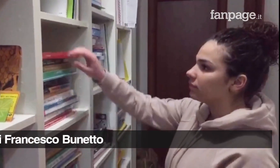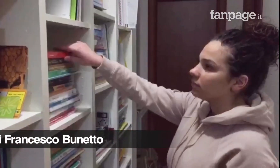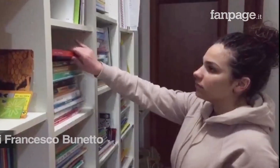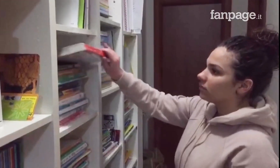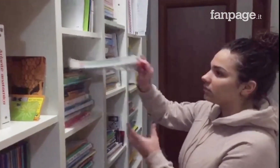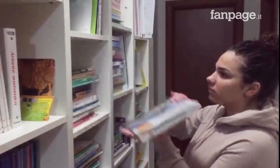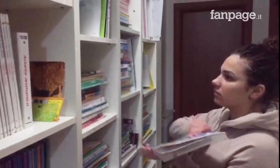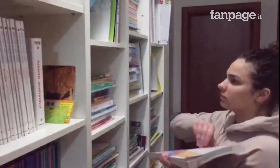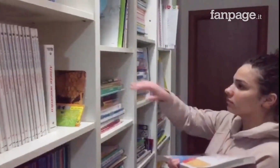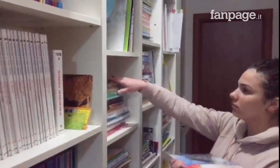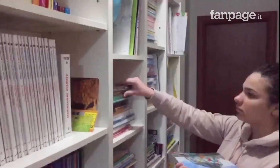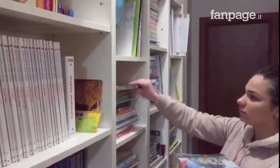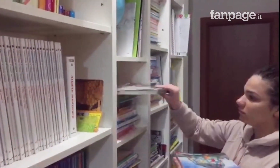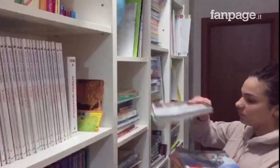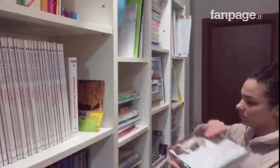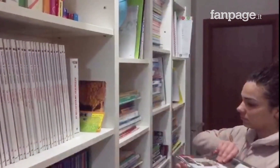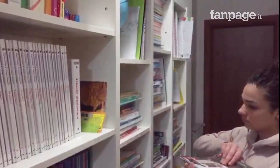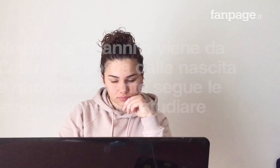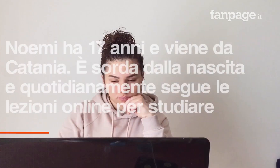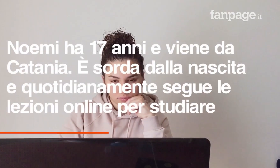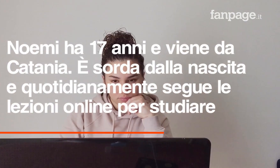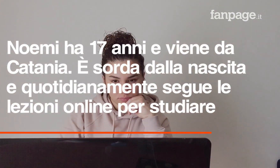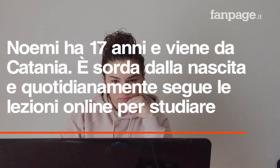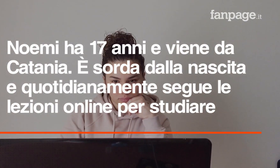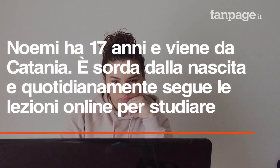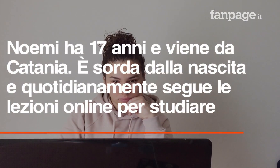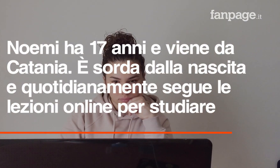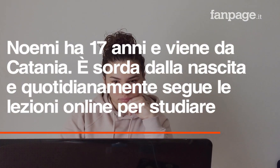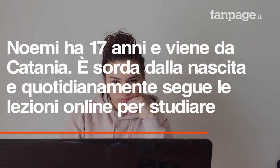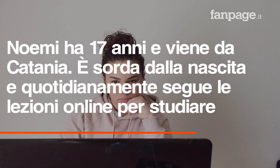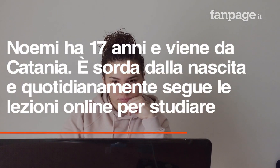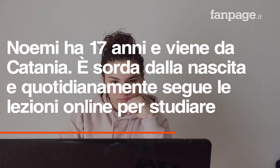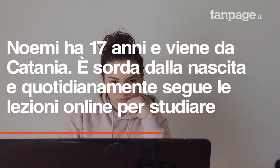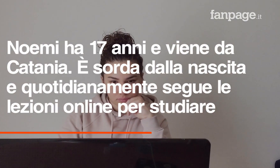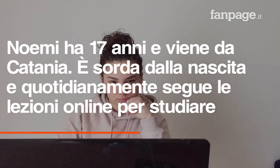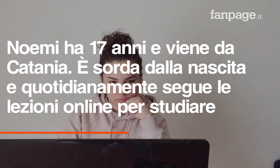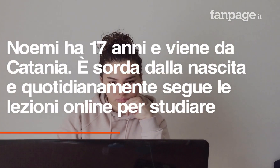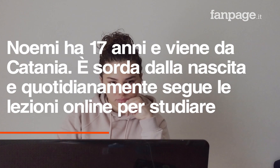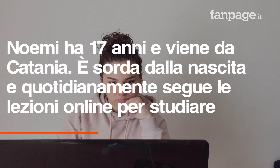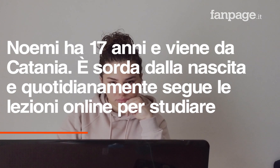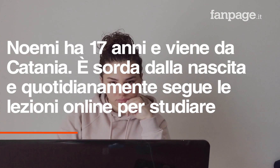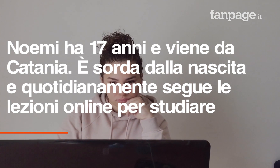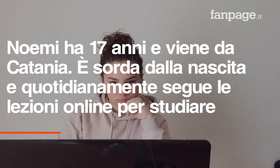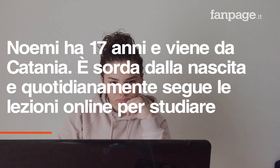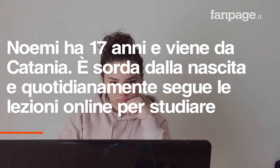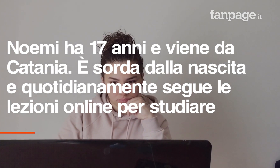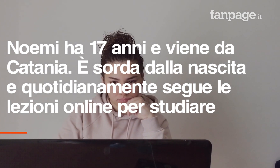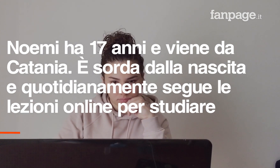Lei si chiama Noemi, ha 17 anni e viene da Catania, è sordata alla nascita e quotidianamente segue le lezioni online per studiare,